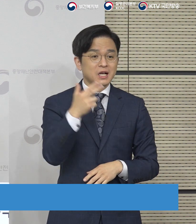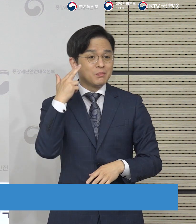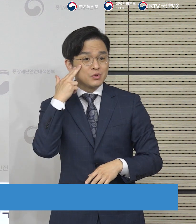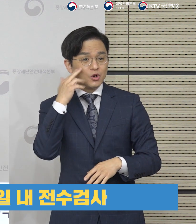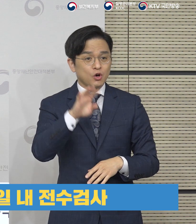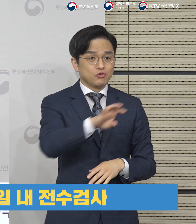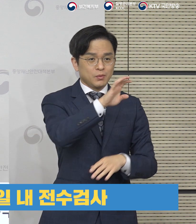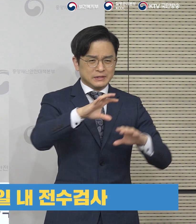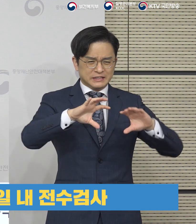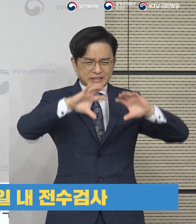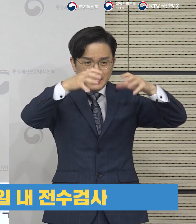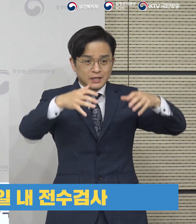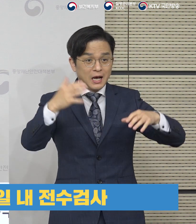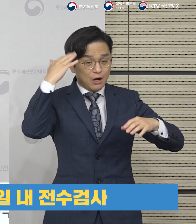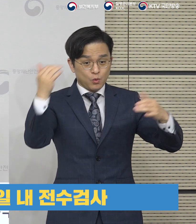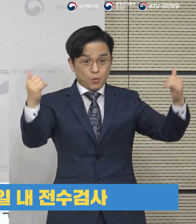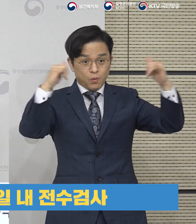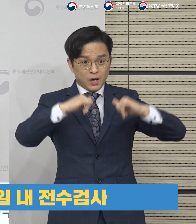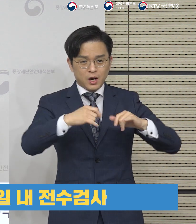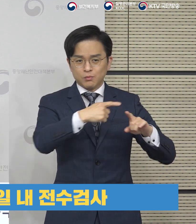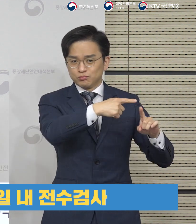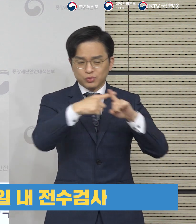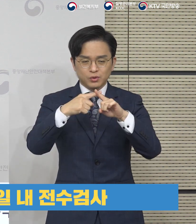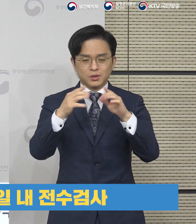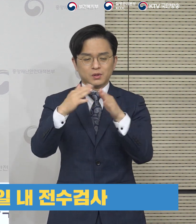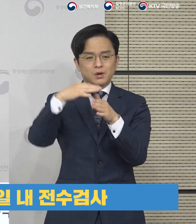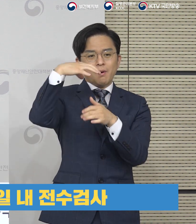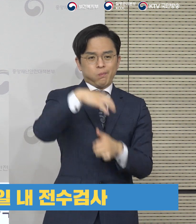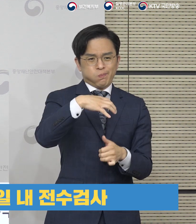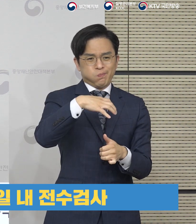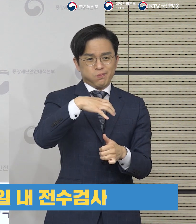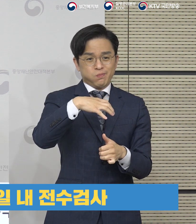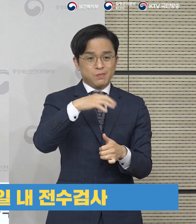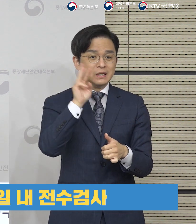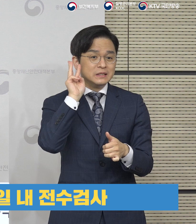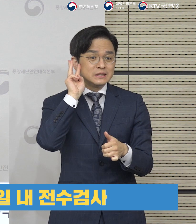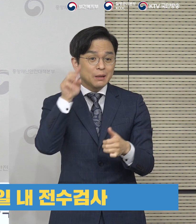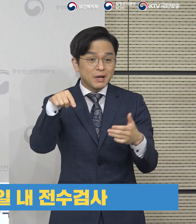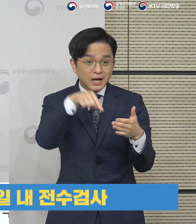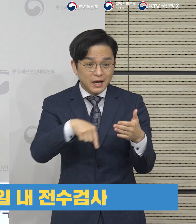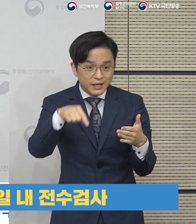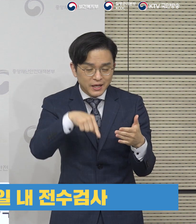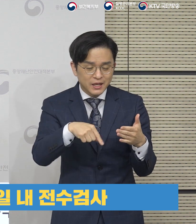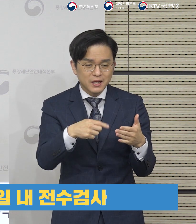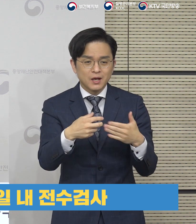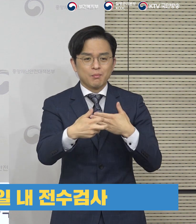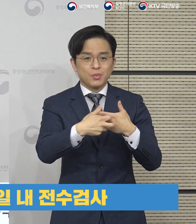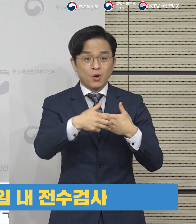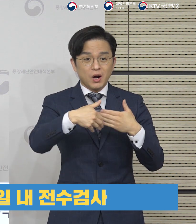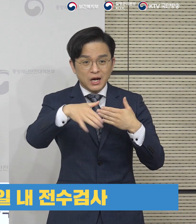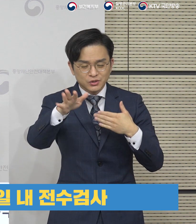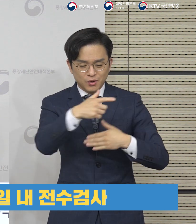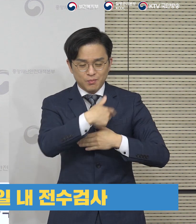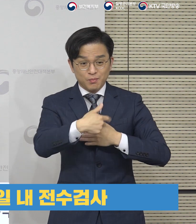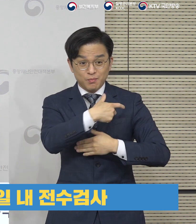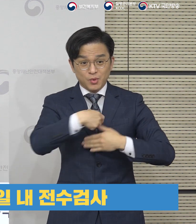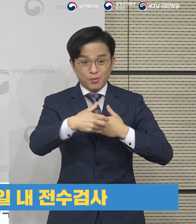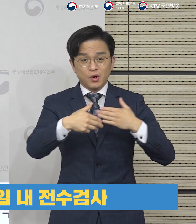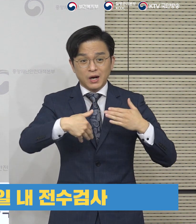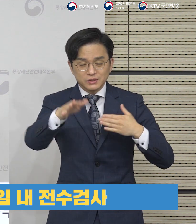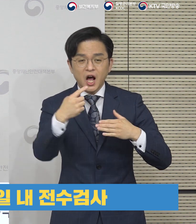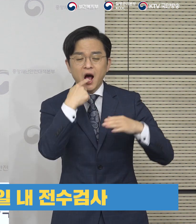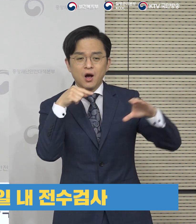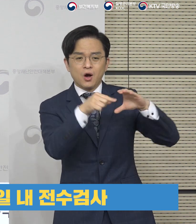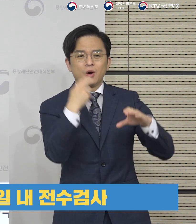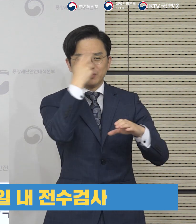자가격리 이후 3일 이내에 모두 진단검사를 실시하게 됩니다. 진단검사 강화 조치는 해당